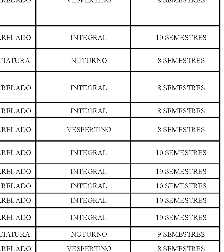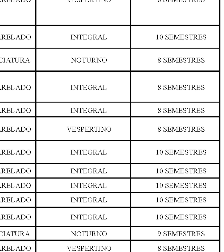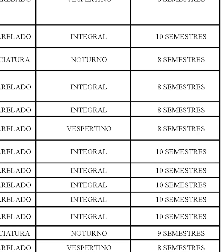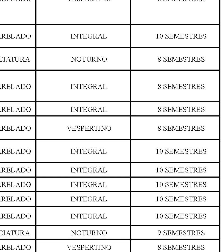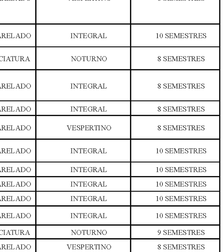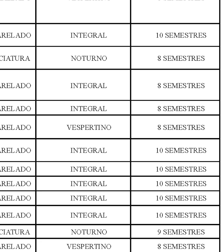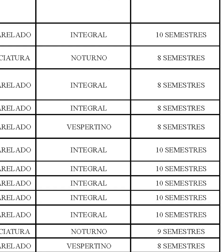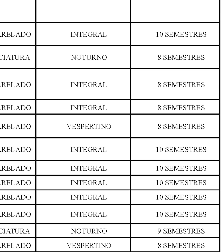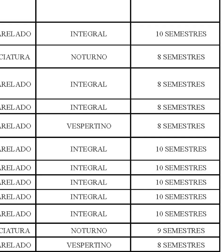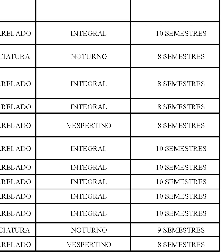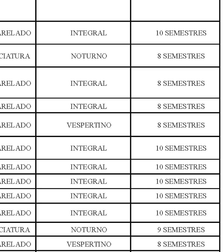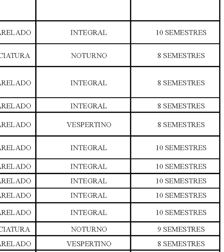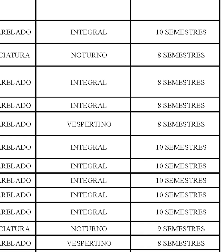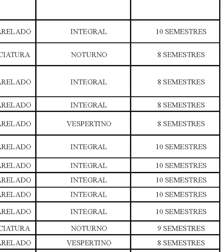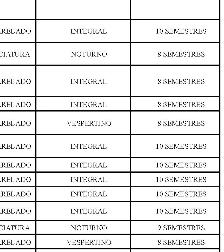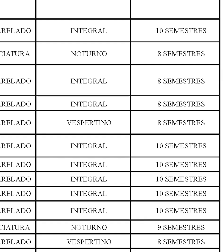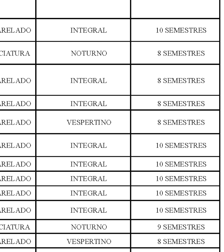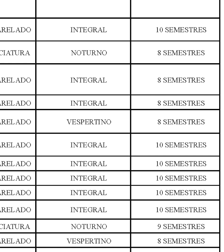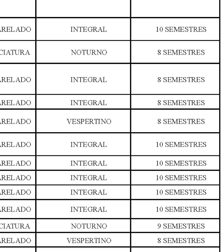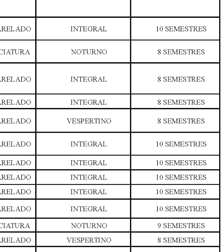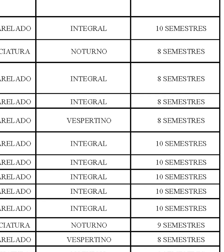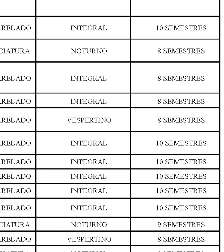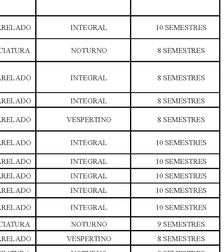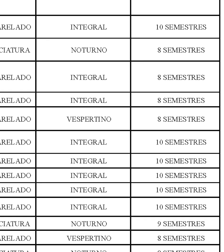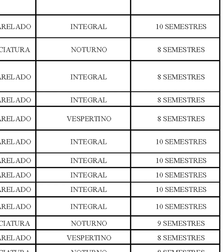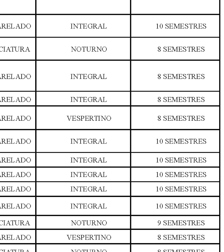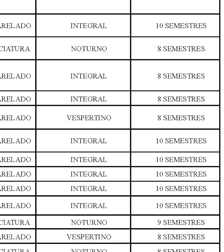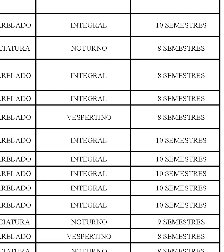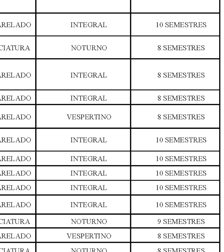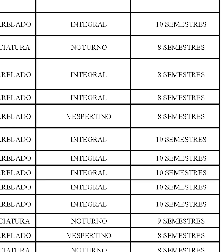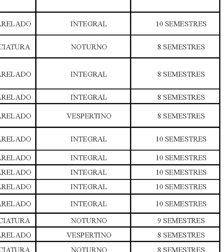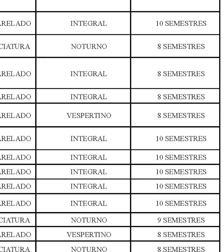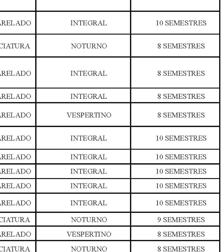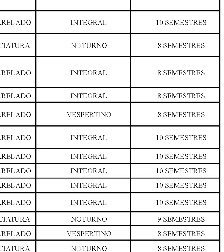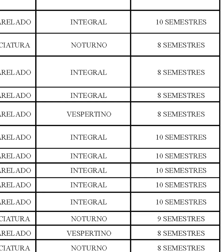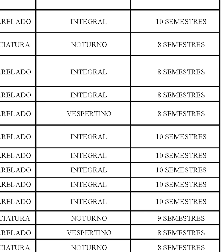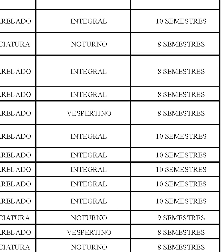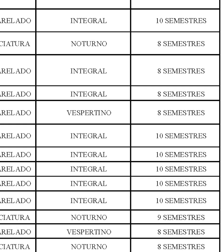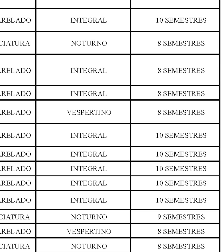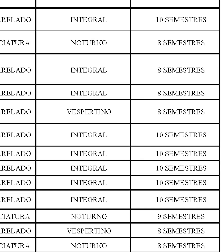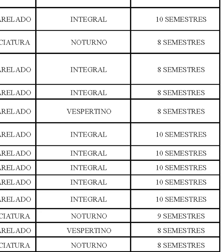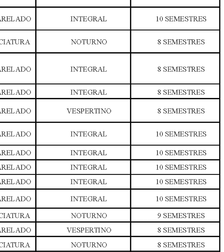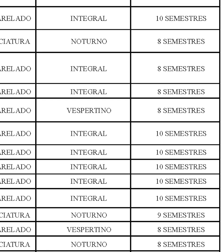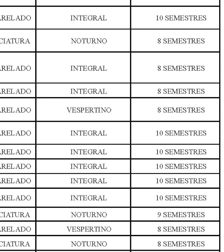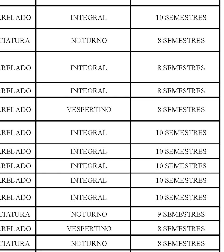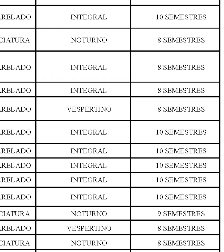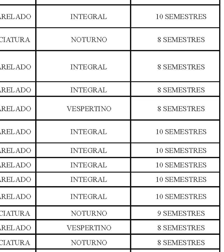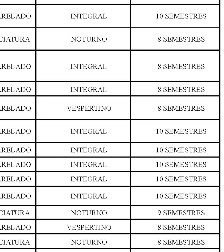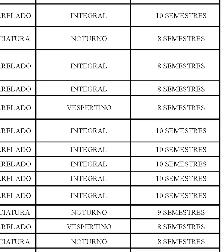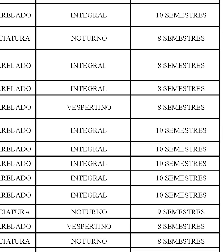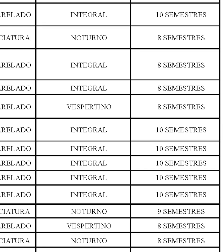semestres. Engenharia de Materiais. Bacharelado, integral, 10 semestres. Engenharia